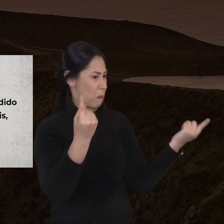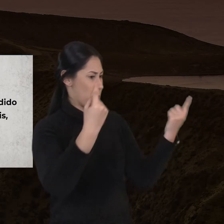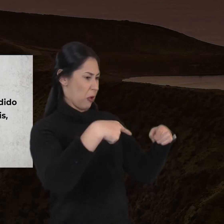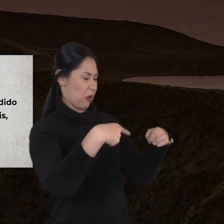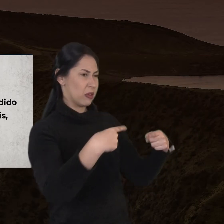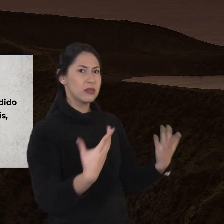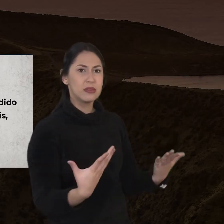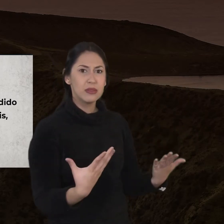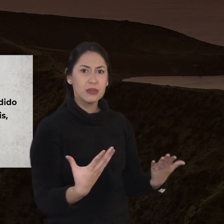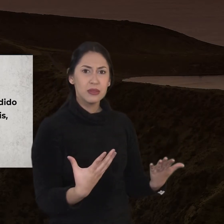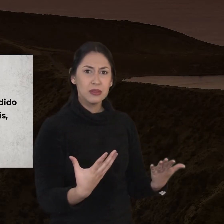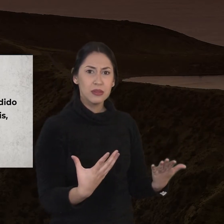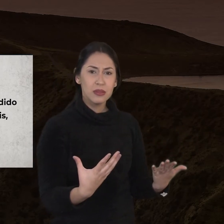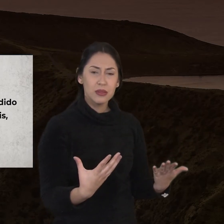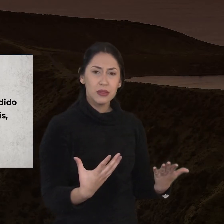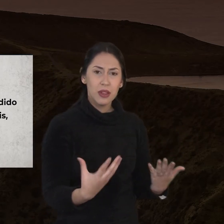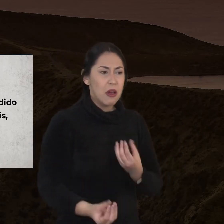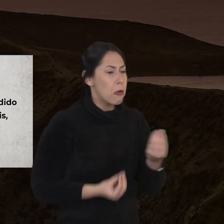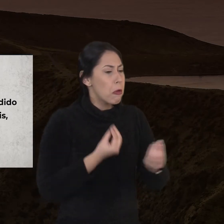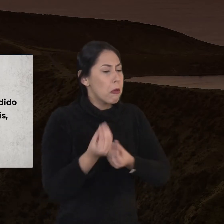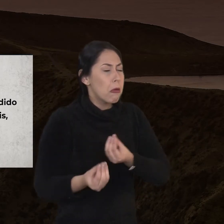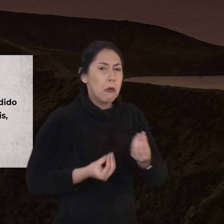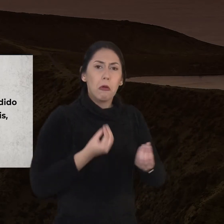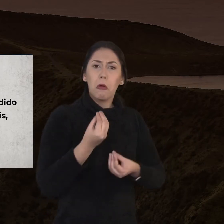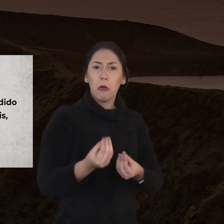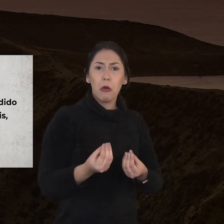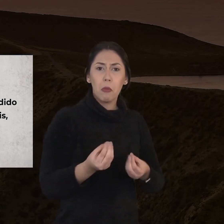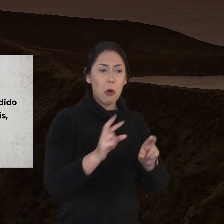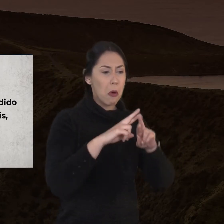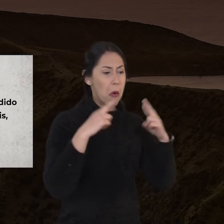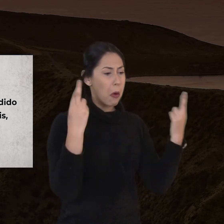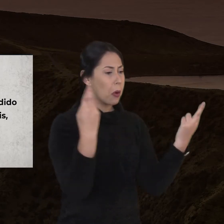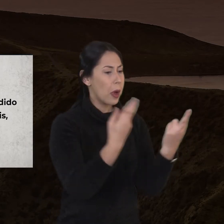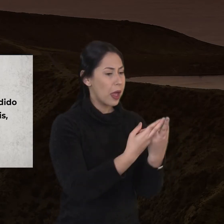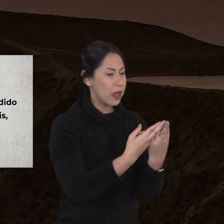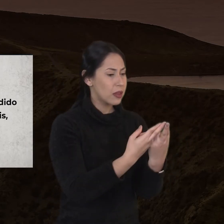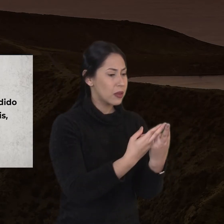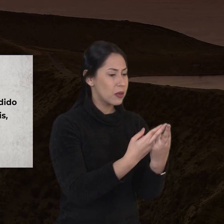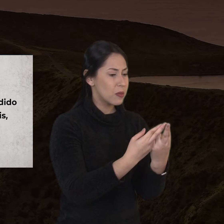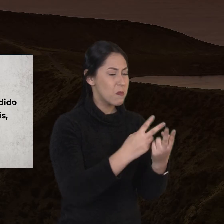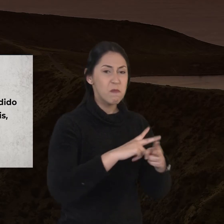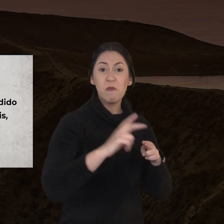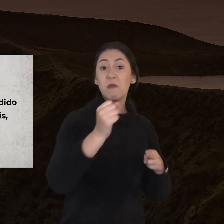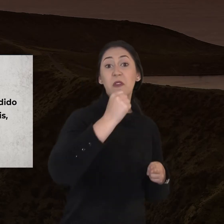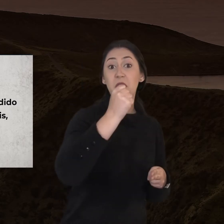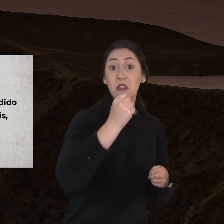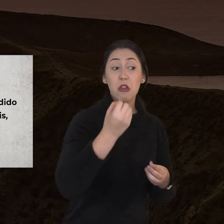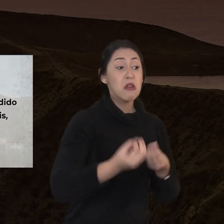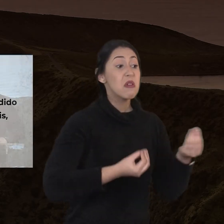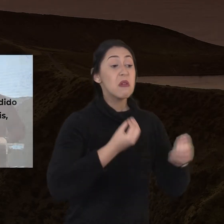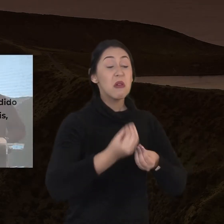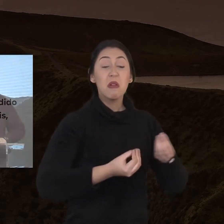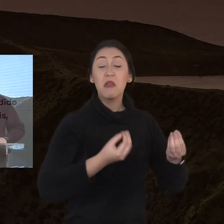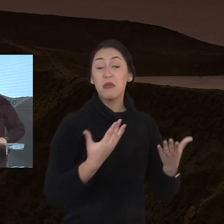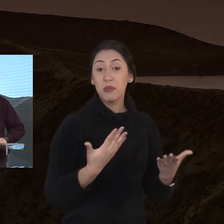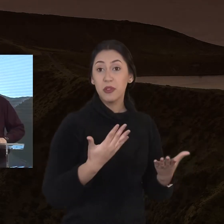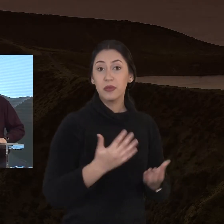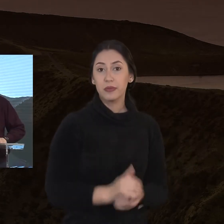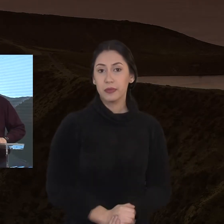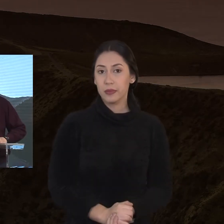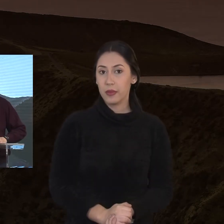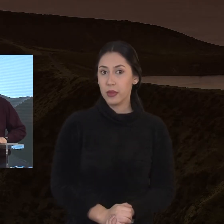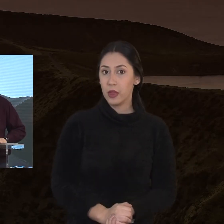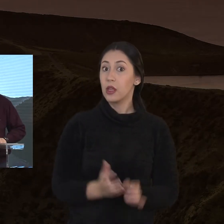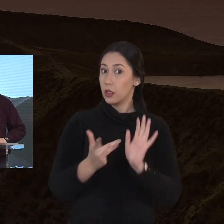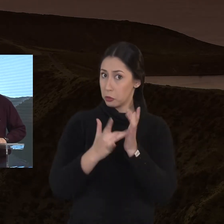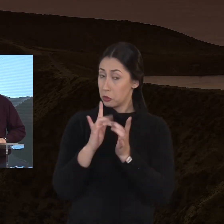como pois substitui tirar o seu reino então jesus aqui reconhece existe um